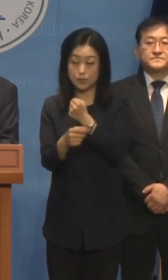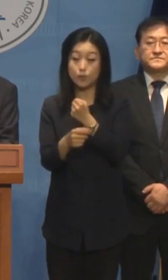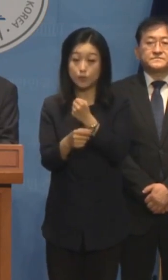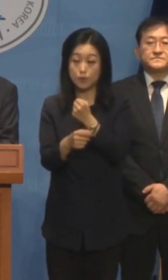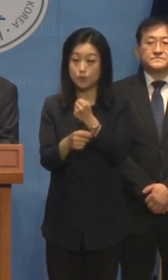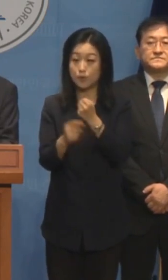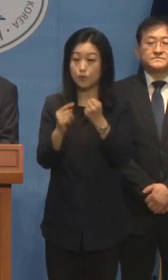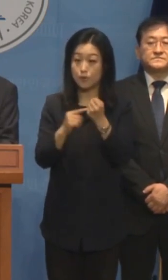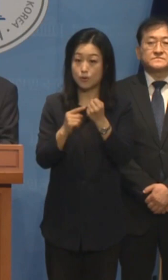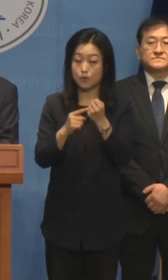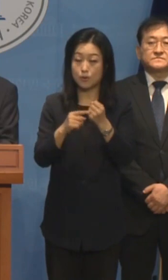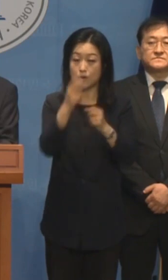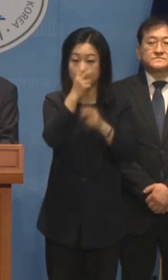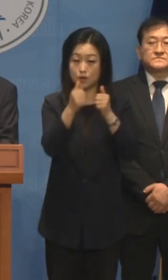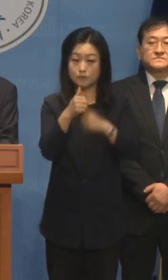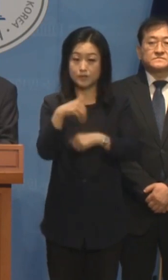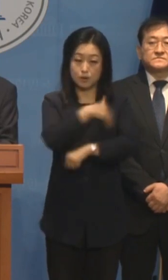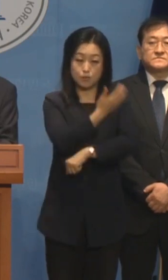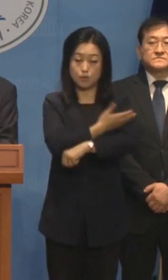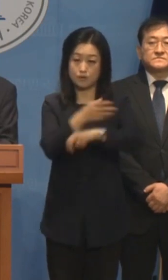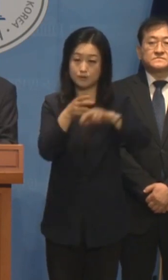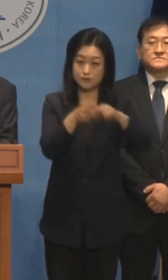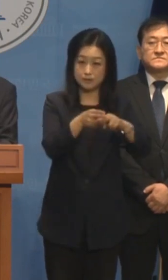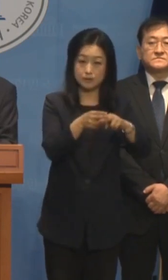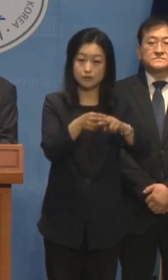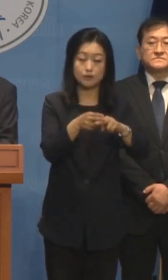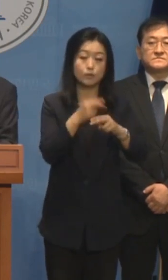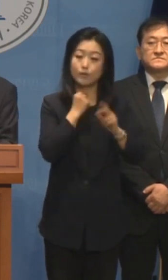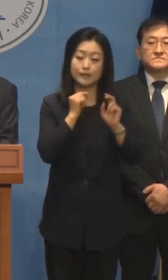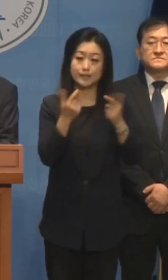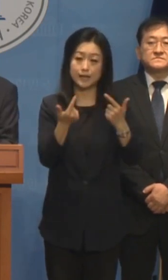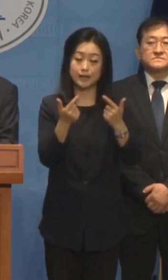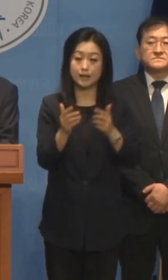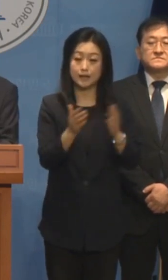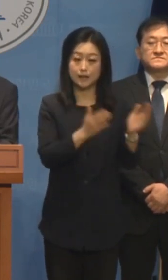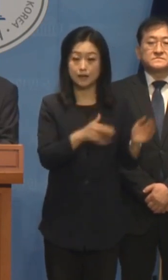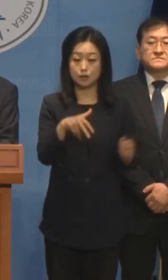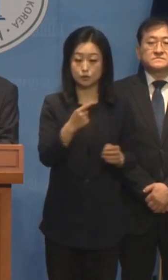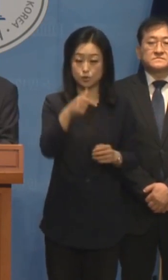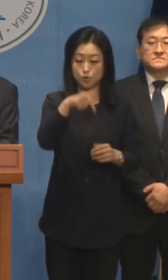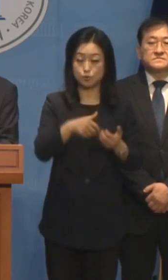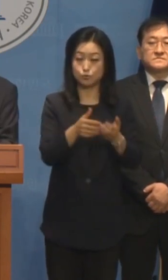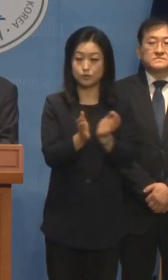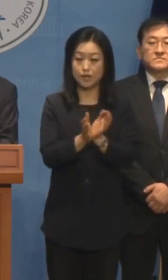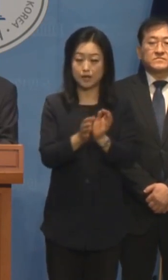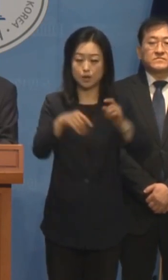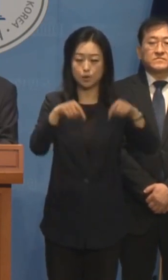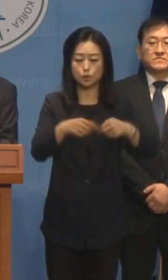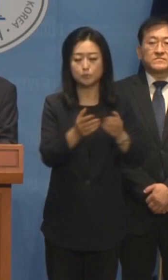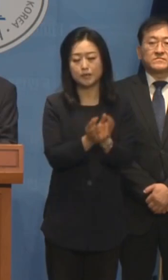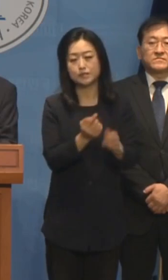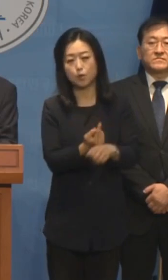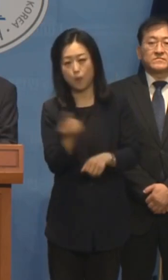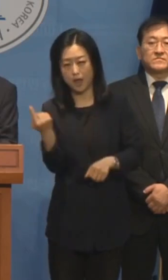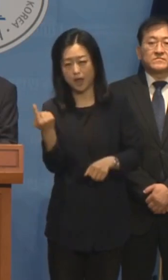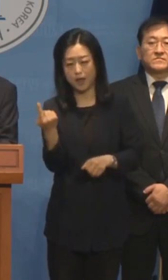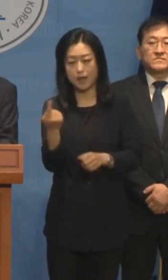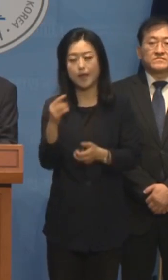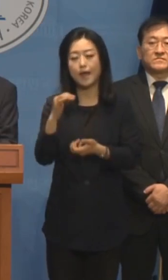쿠데타를 일으키는 일이 없도록 할 것입니다. 그러나 비교섭단체인 조국혁신당의 역할에는 분명한 한계가